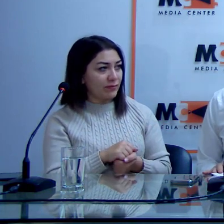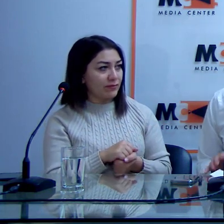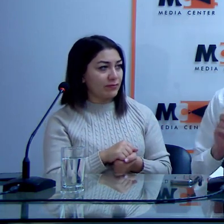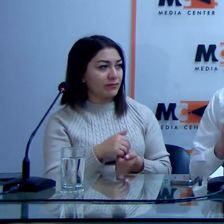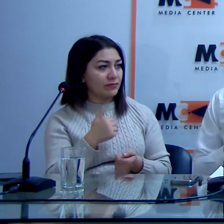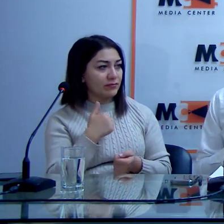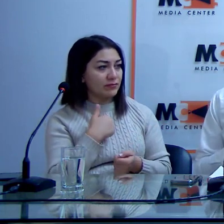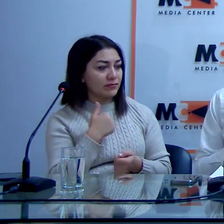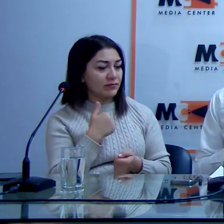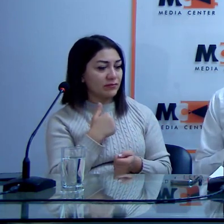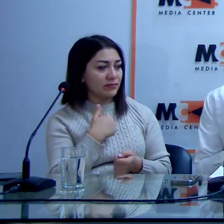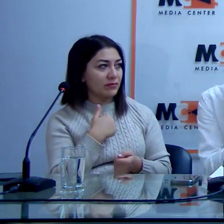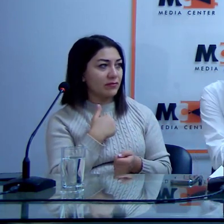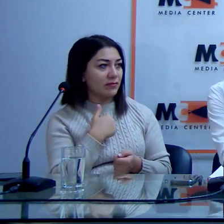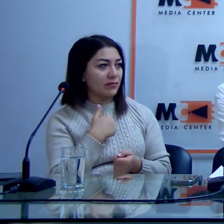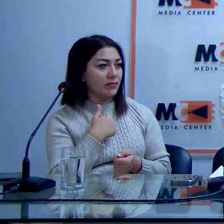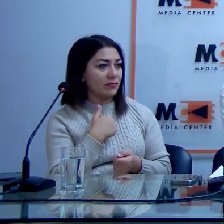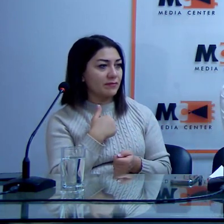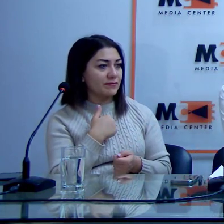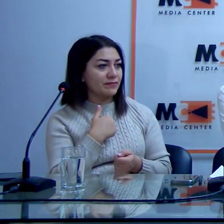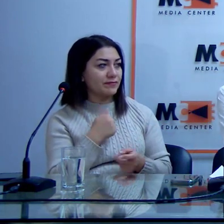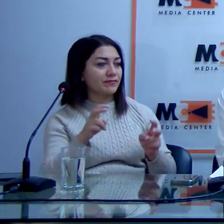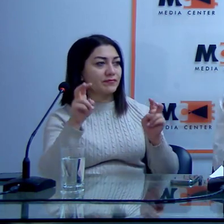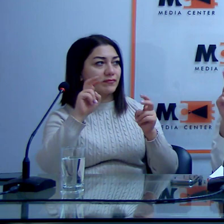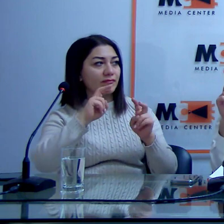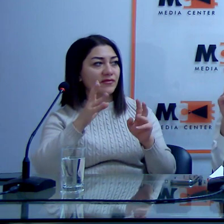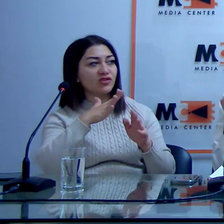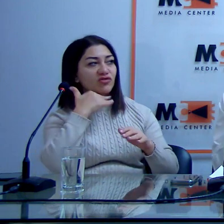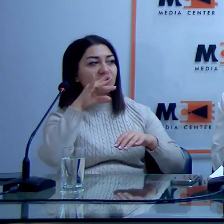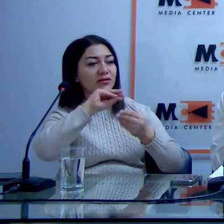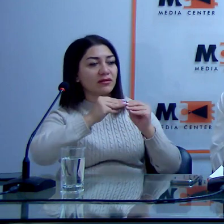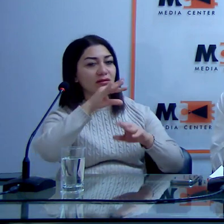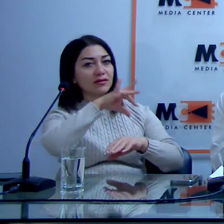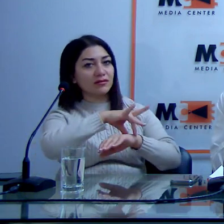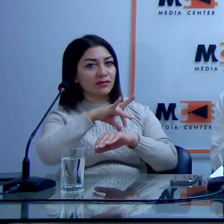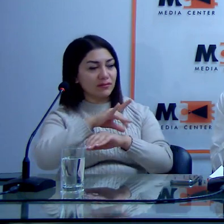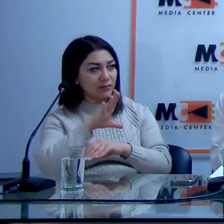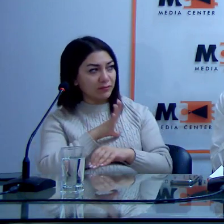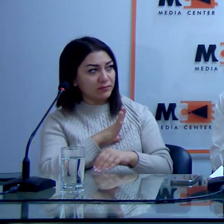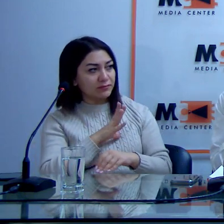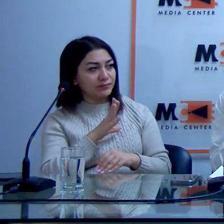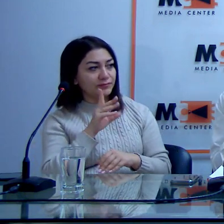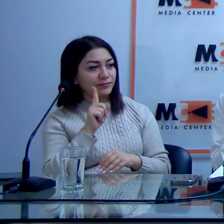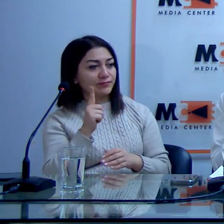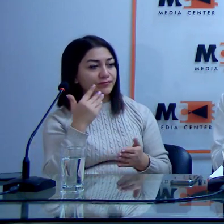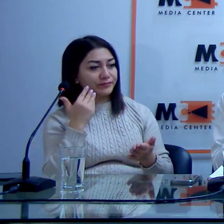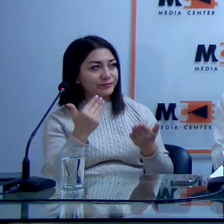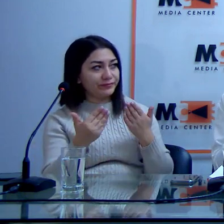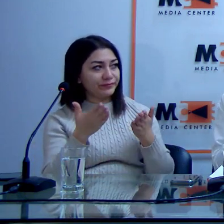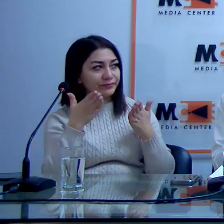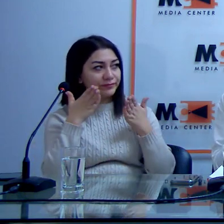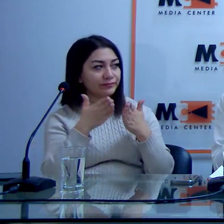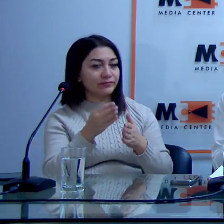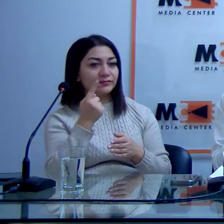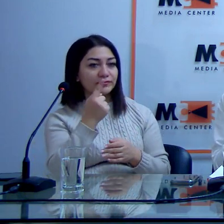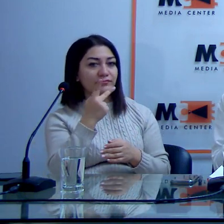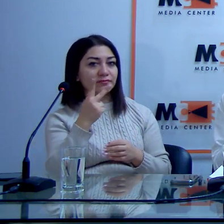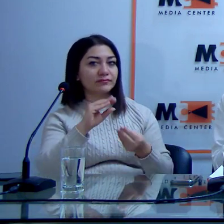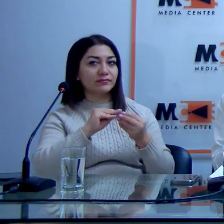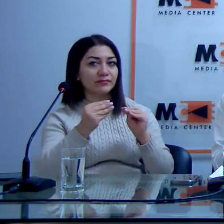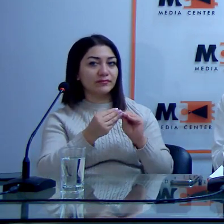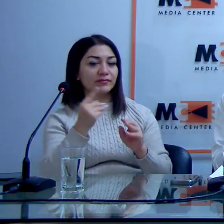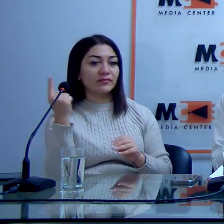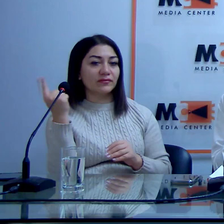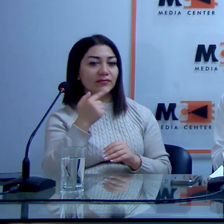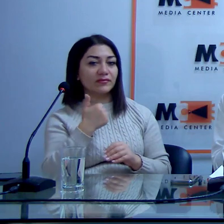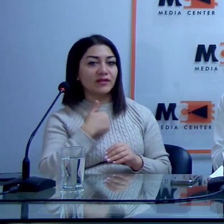ես ուզում եի, ճիշտ է, հետազոտության արդյունքում բավական շատ խնդիրներ վերհանվեցին, բայց եթե կենտրոնանանք մի քանիսի, հա, նախ